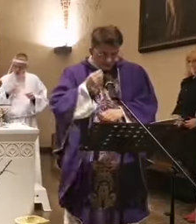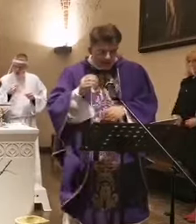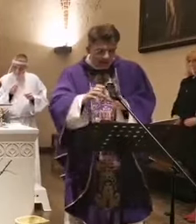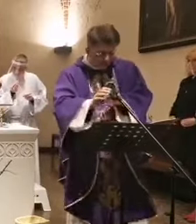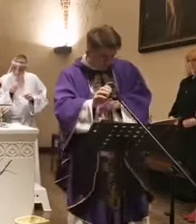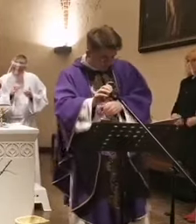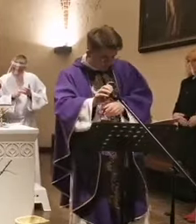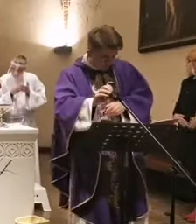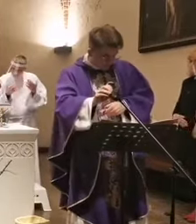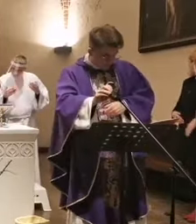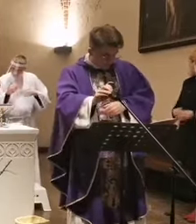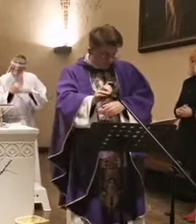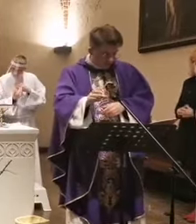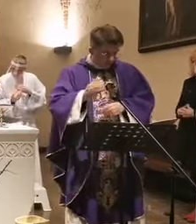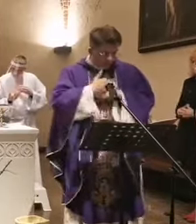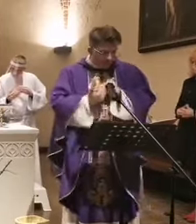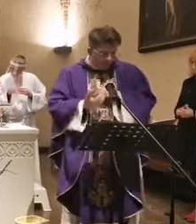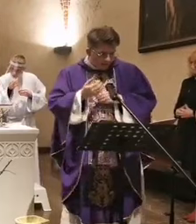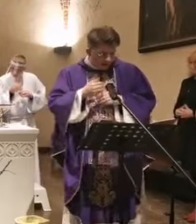Boże, nas